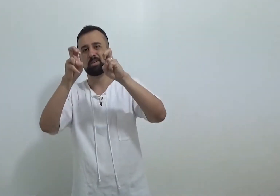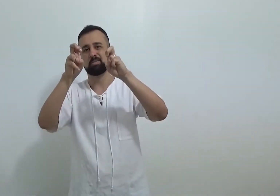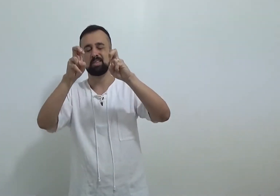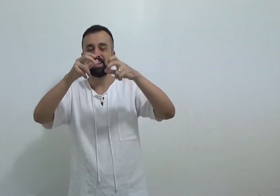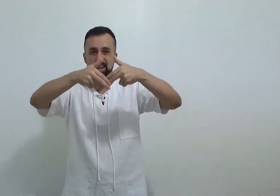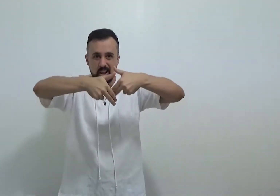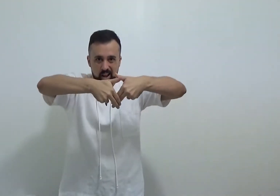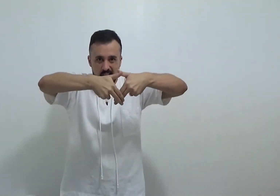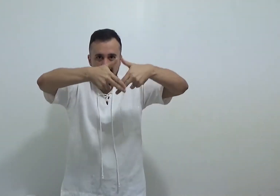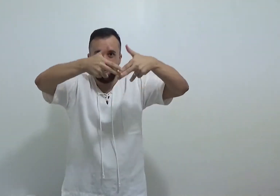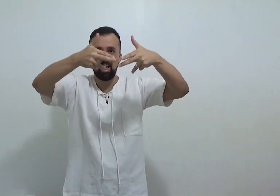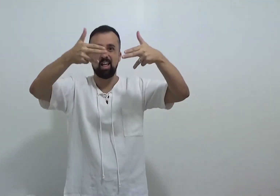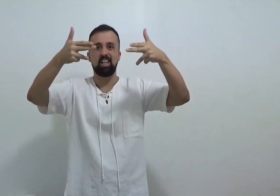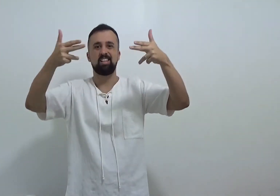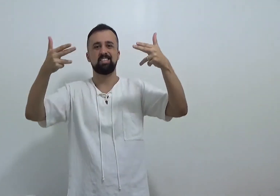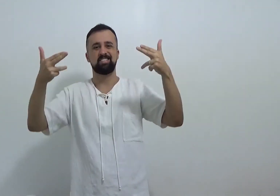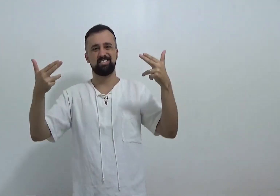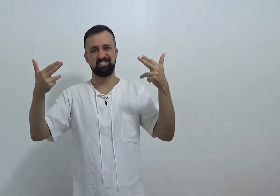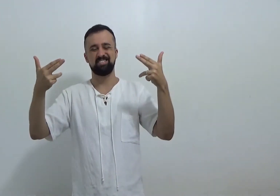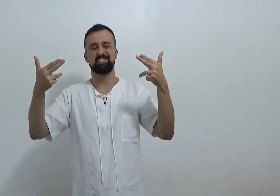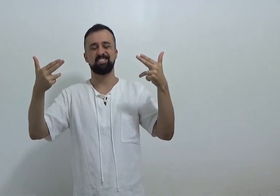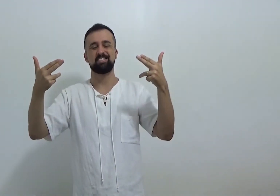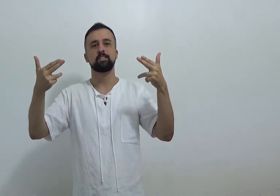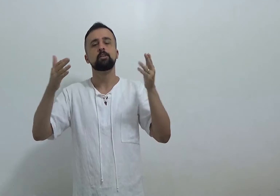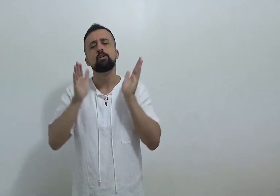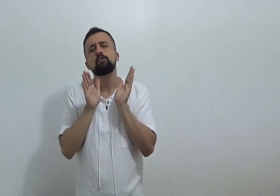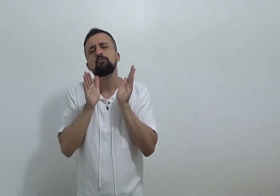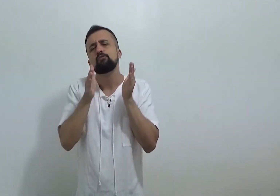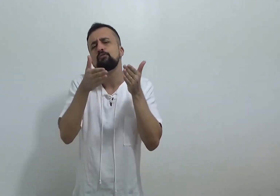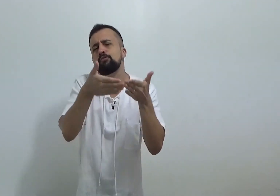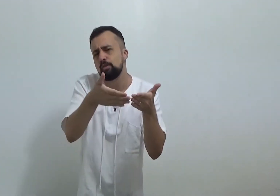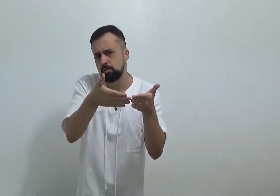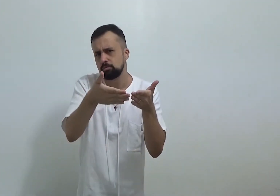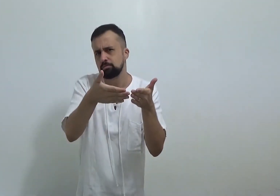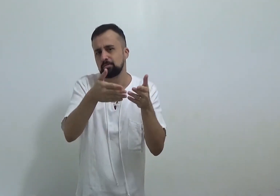nesta videoaula, vamos falar sobre etnodiversidade,